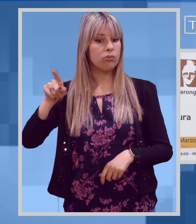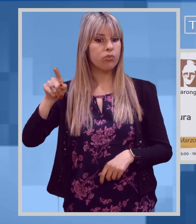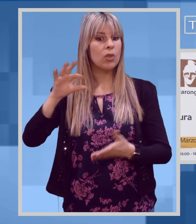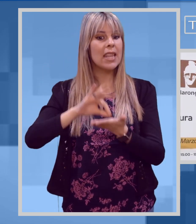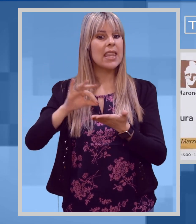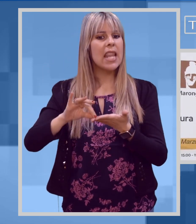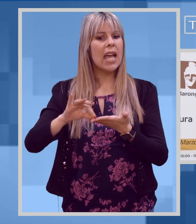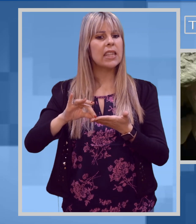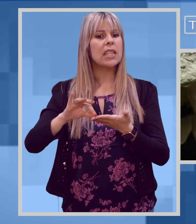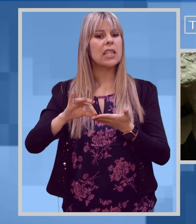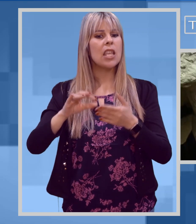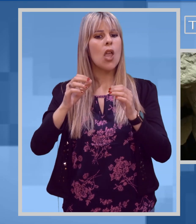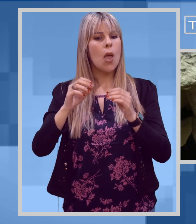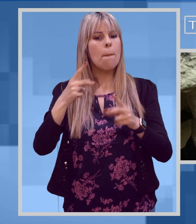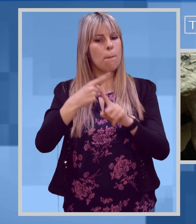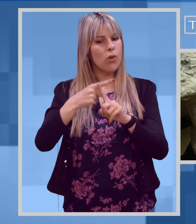importanti traguardi.